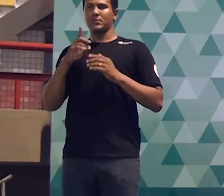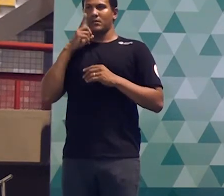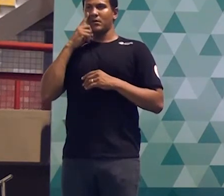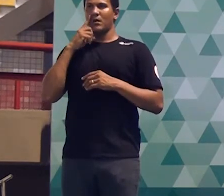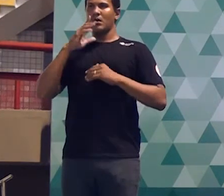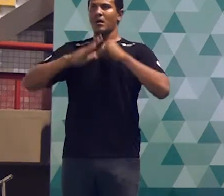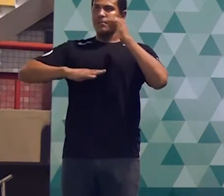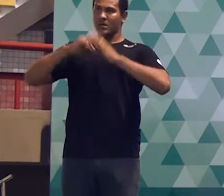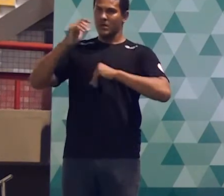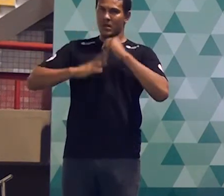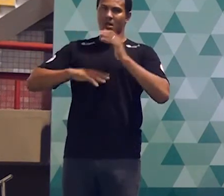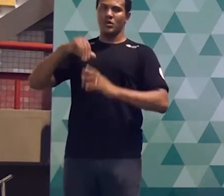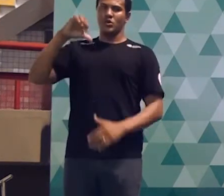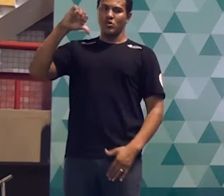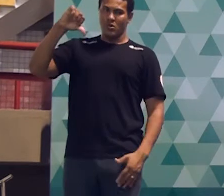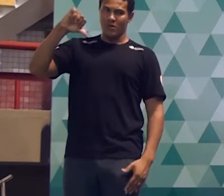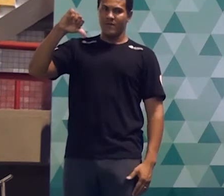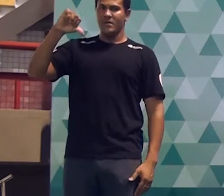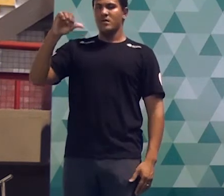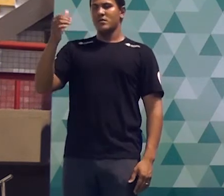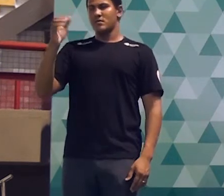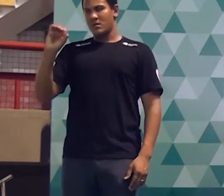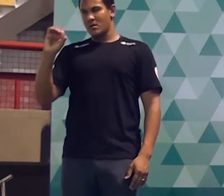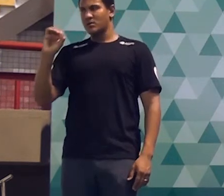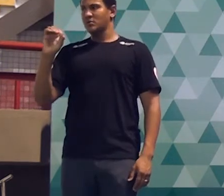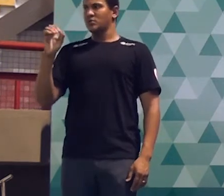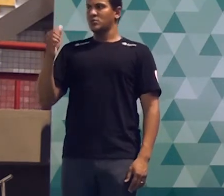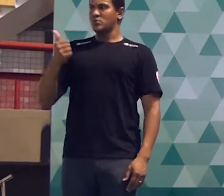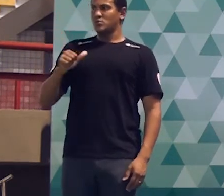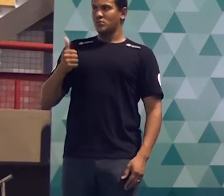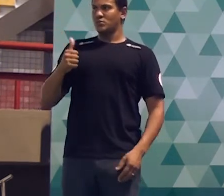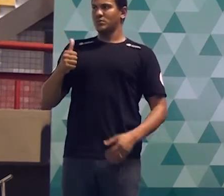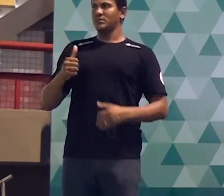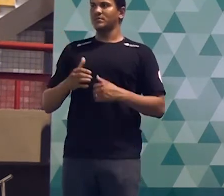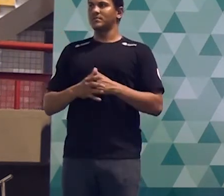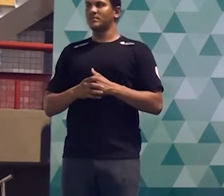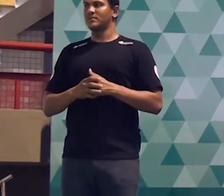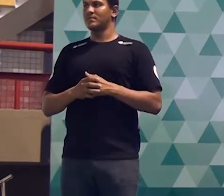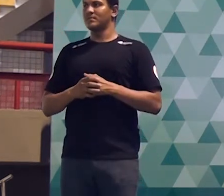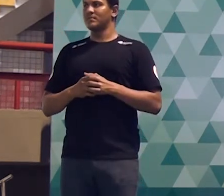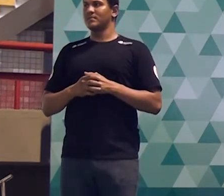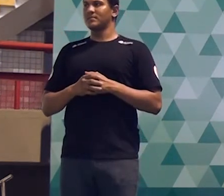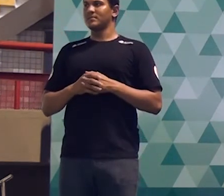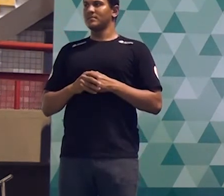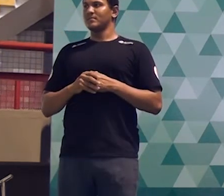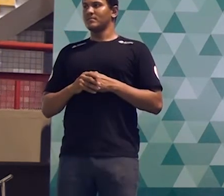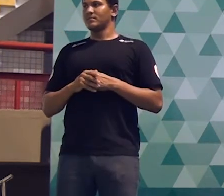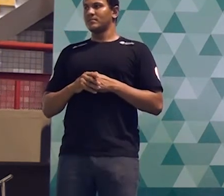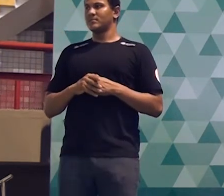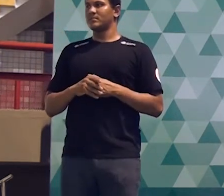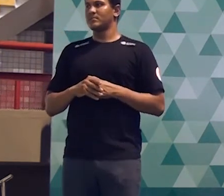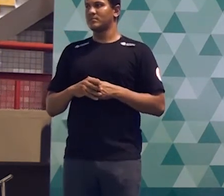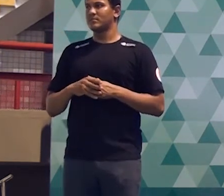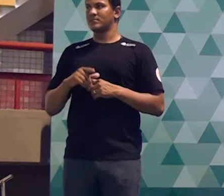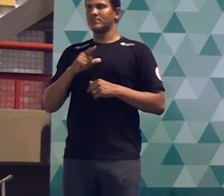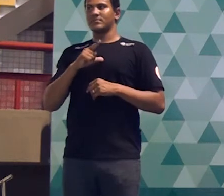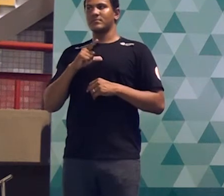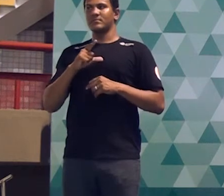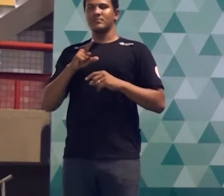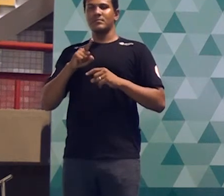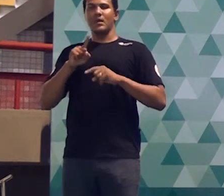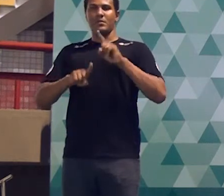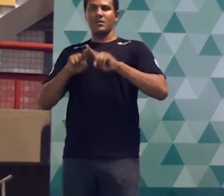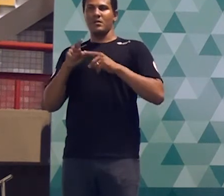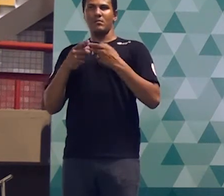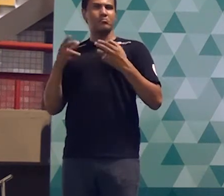9, 10 e 11. Vamos, o materialzinho para passar o PowerPoint está com